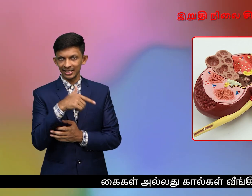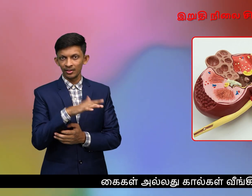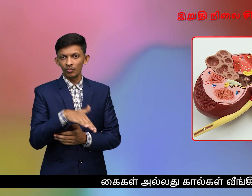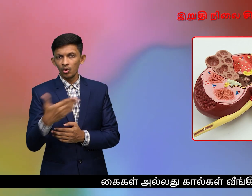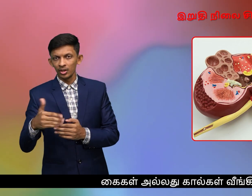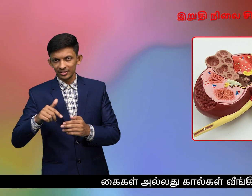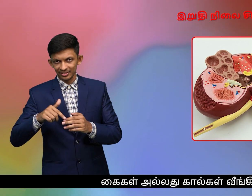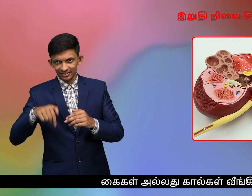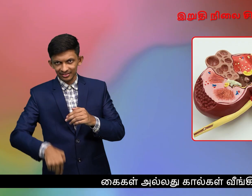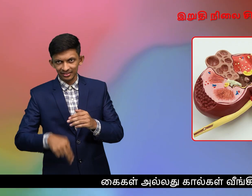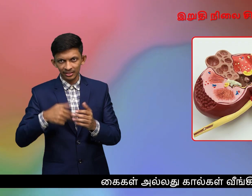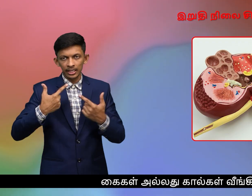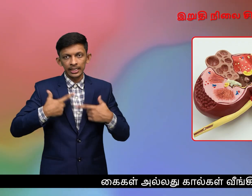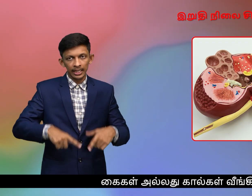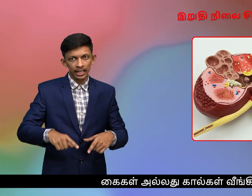கைகள் அல்லது கால்கள் வீங்கி